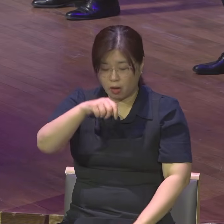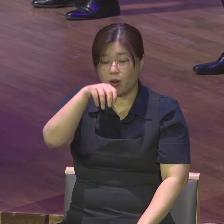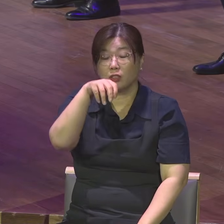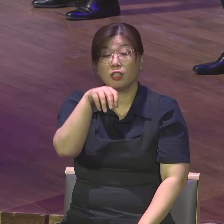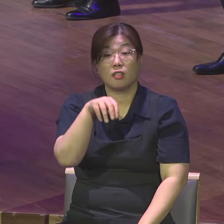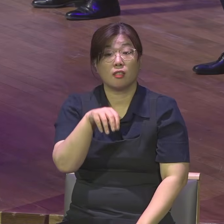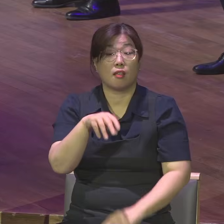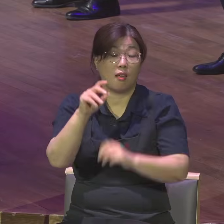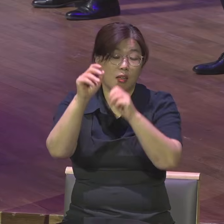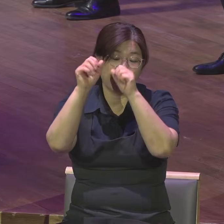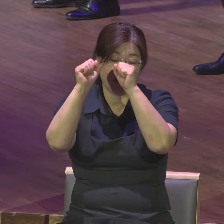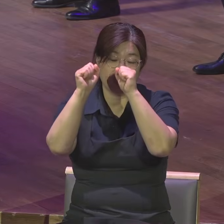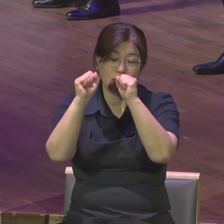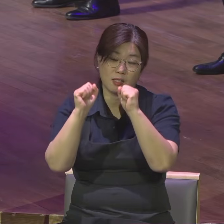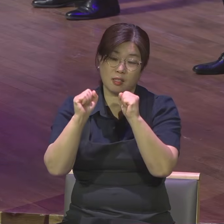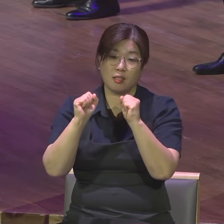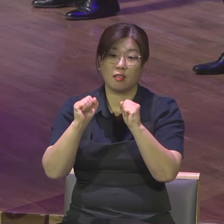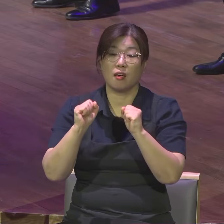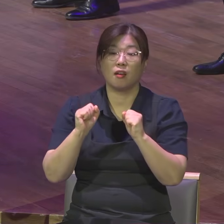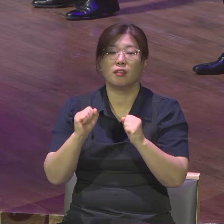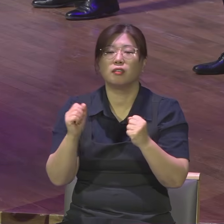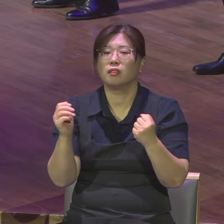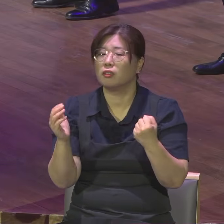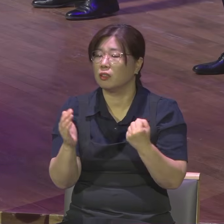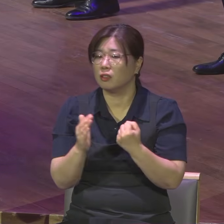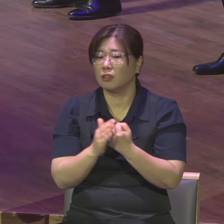주님 여기 계시기에